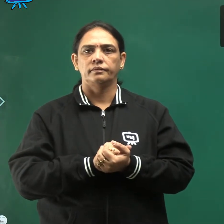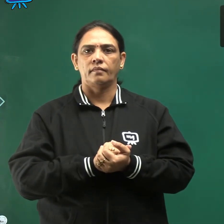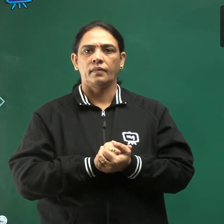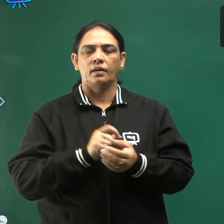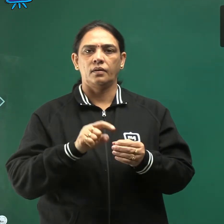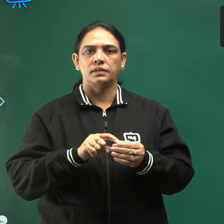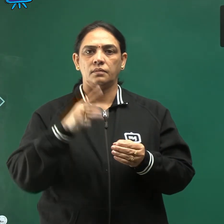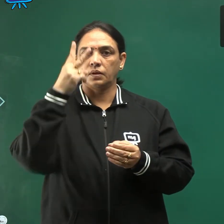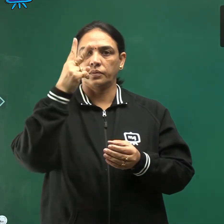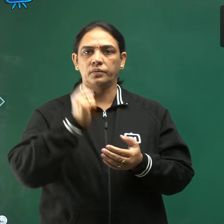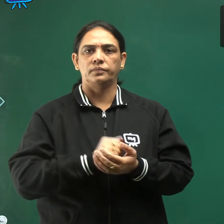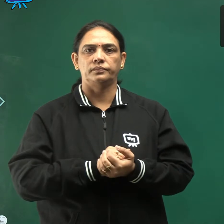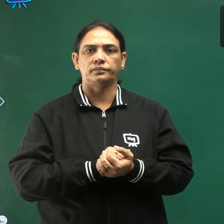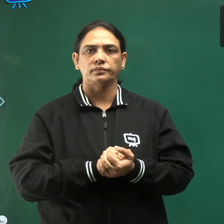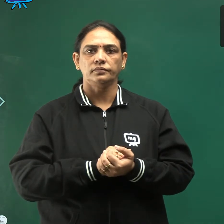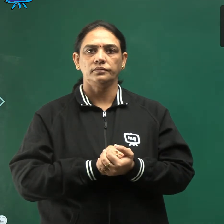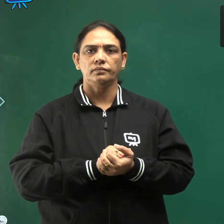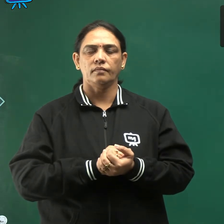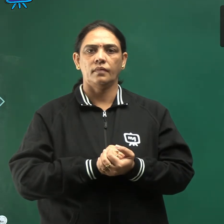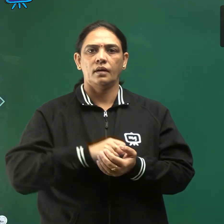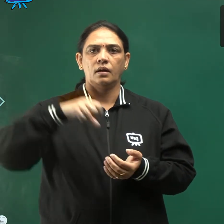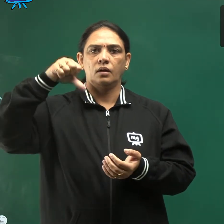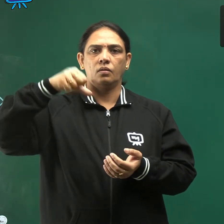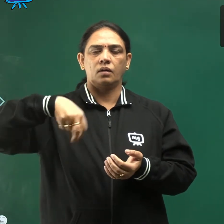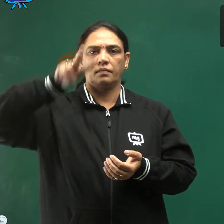प्रश्न नंबर 2, 9 का वर्ग